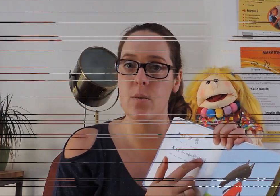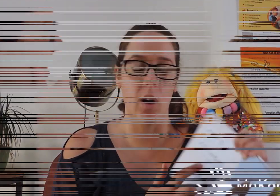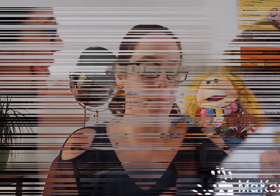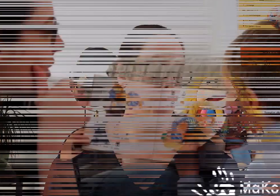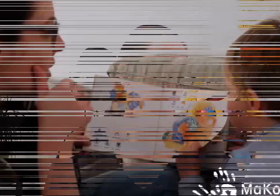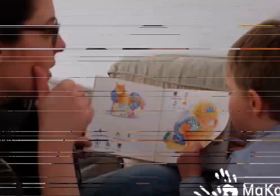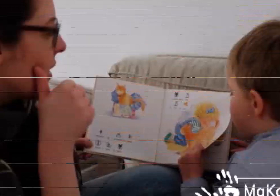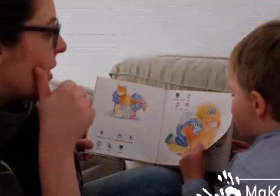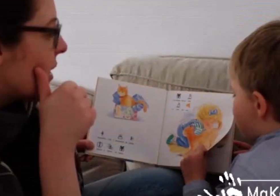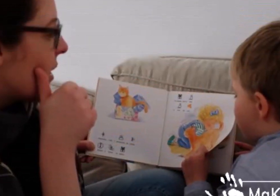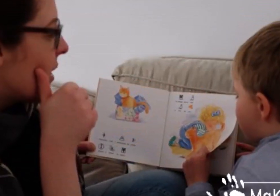une histoire